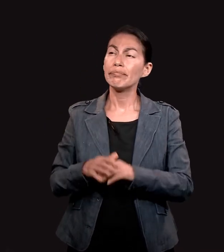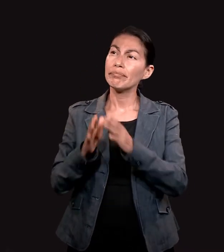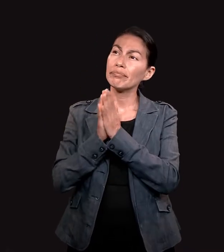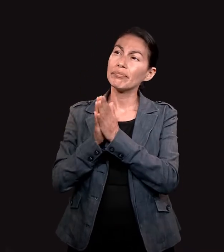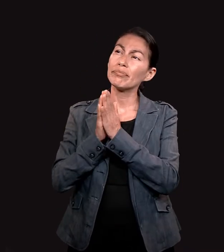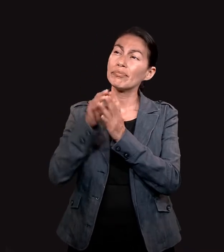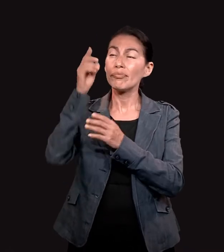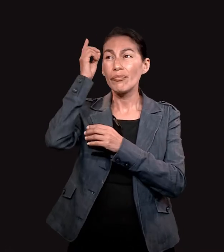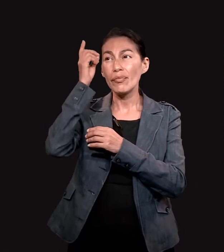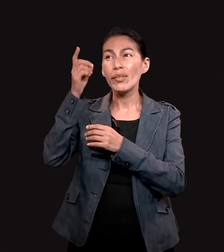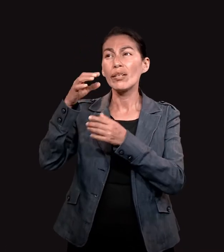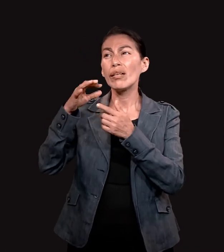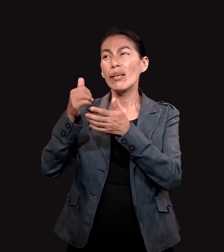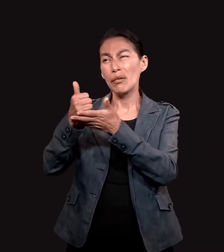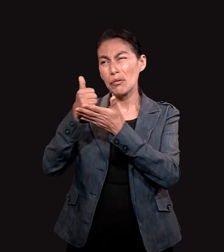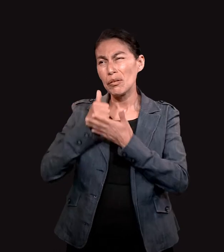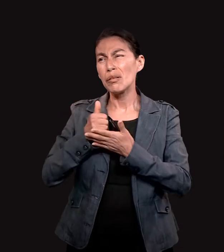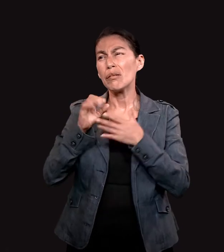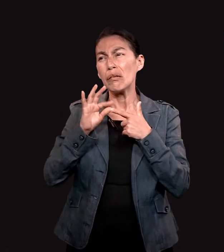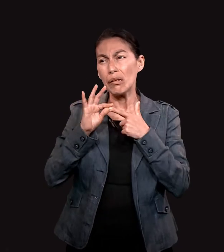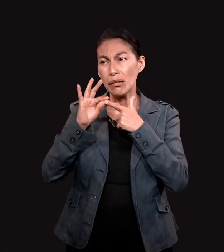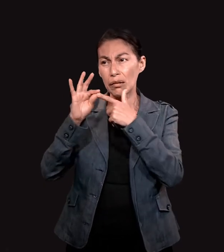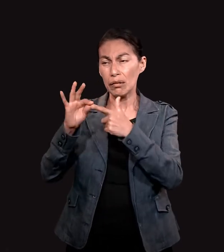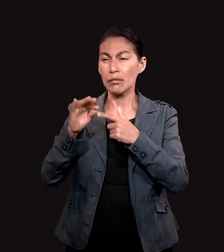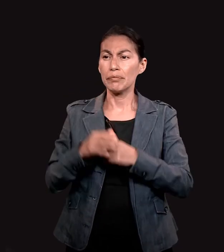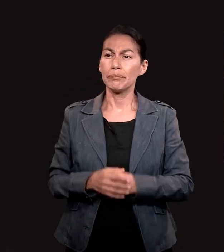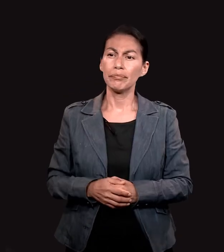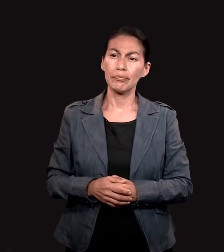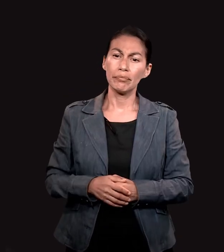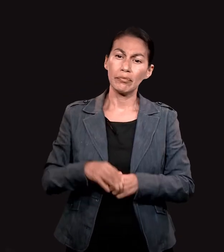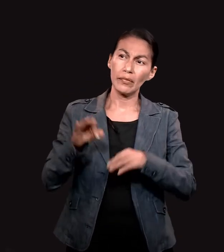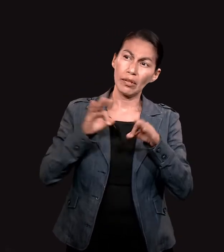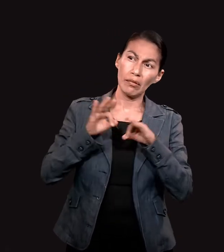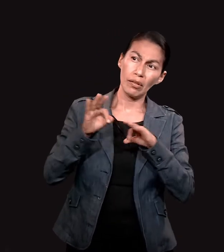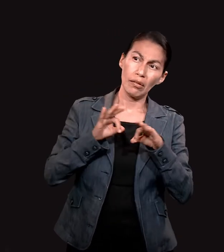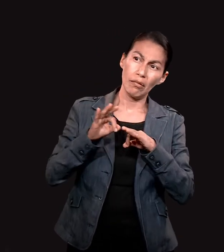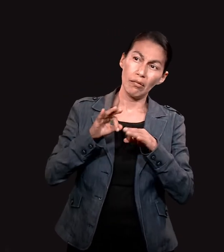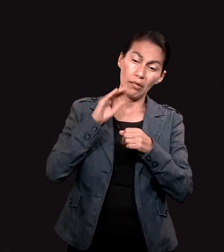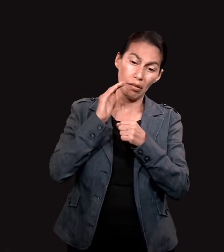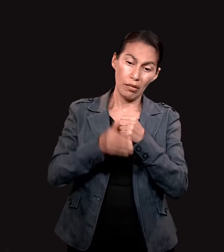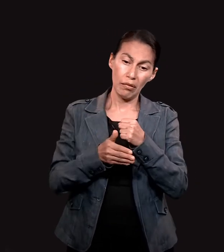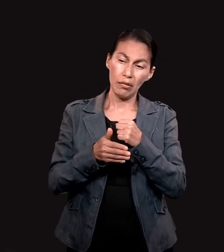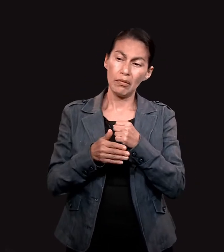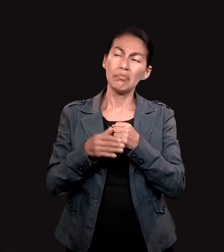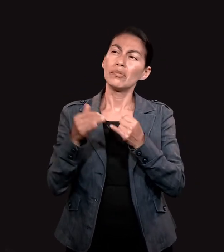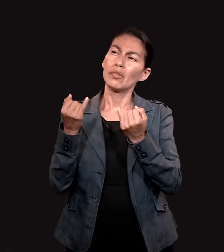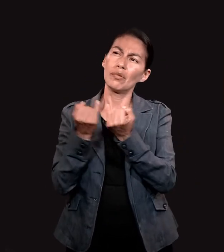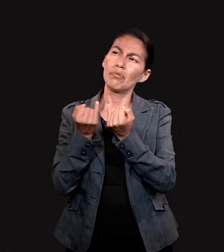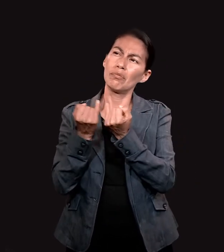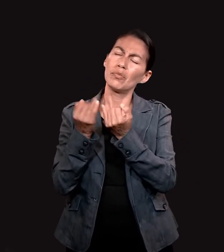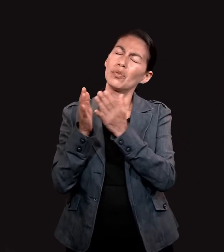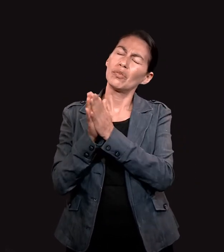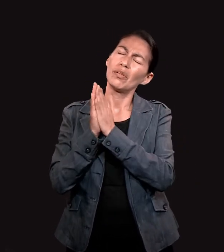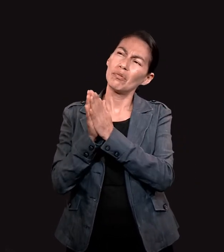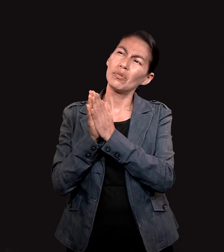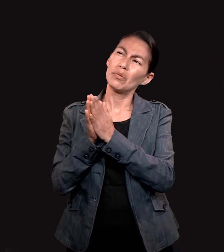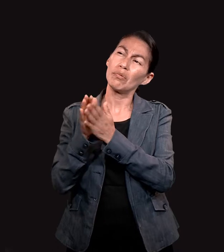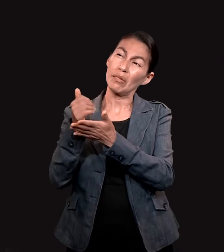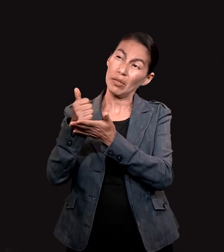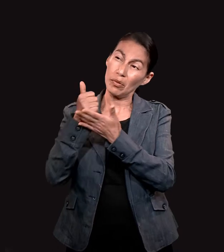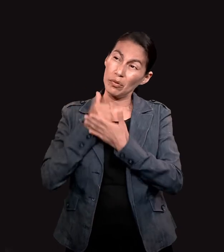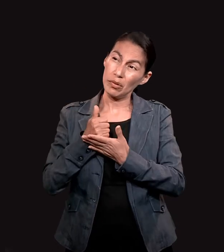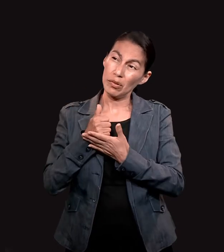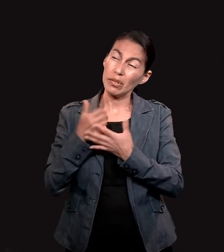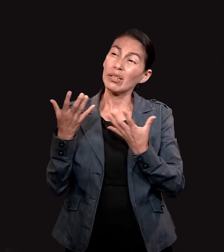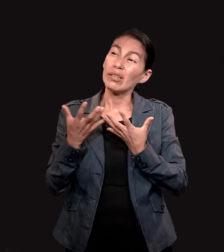en pareja oramos y pedimos la dirección de Dios para tomar la mejor decisión. Cuando se termina el trabajo aquí en la universidad, pues oramos